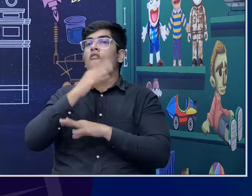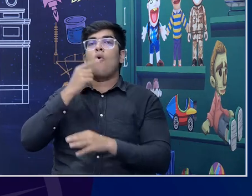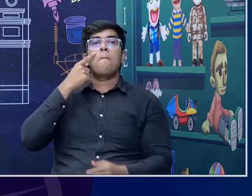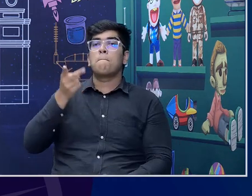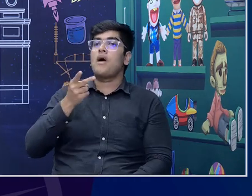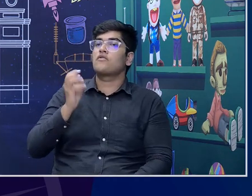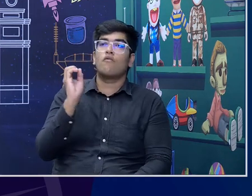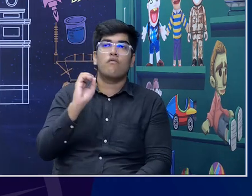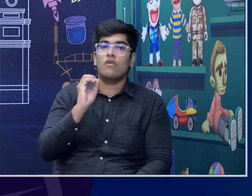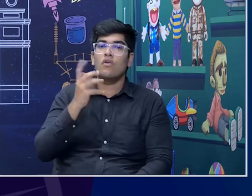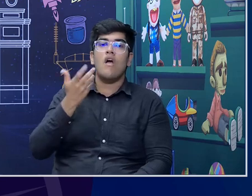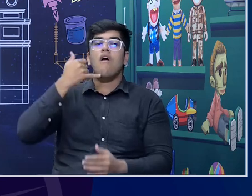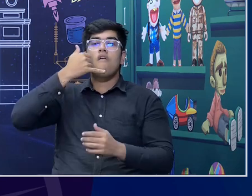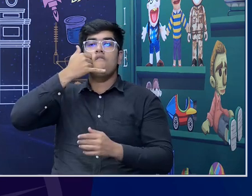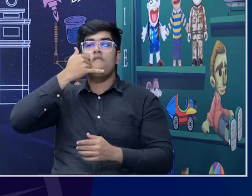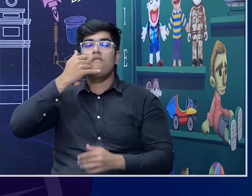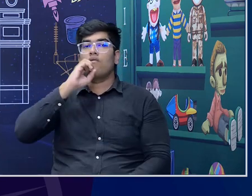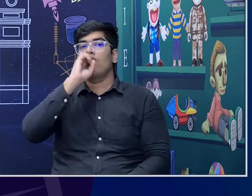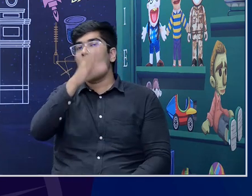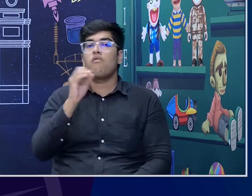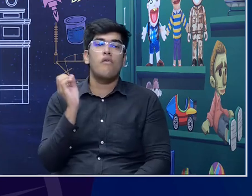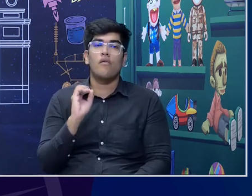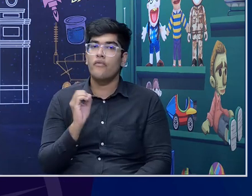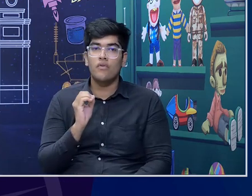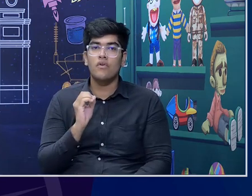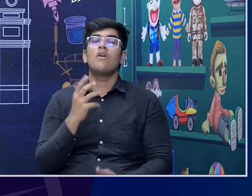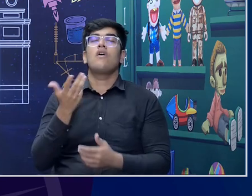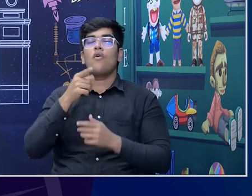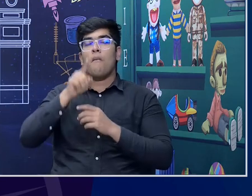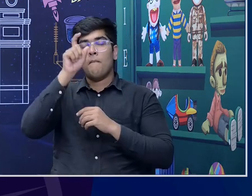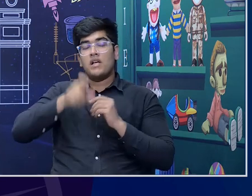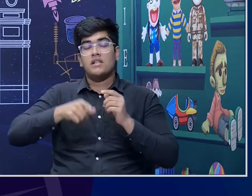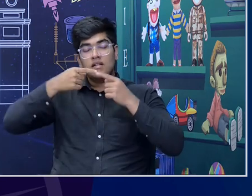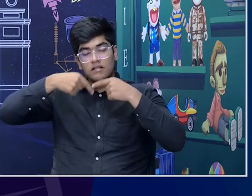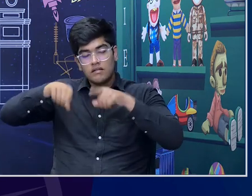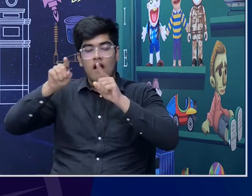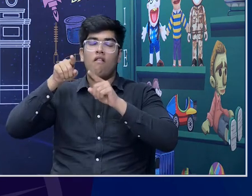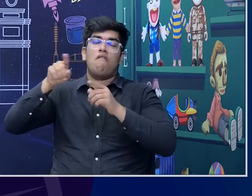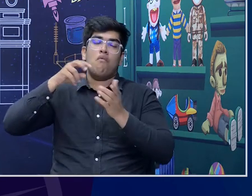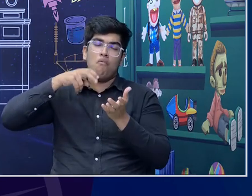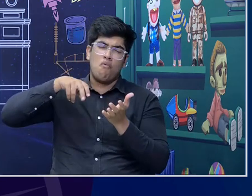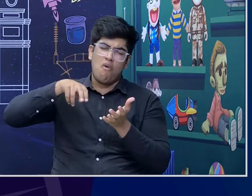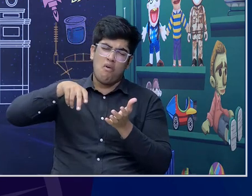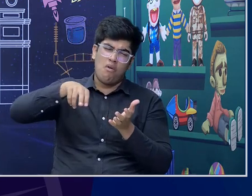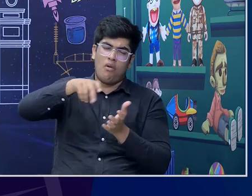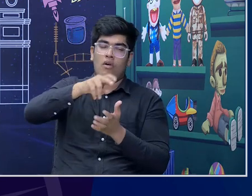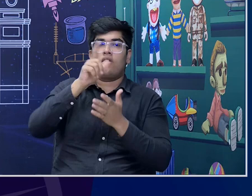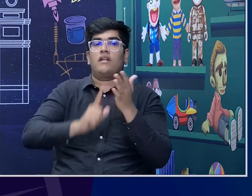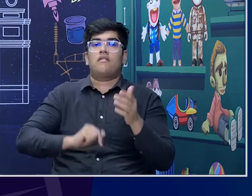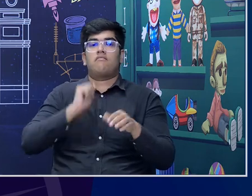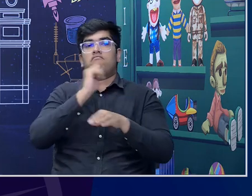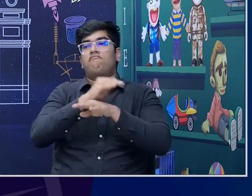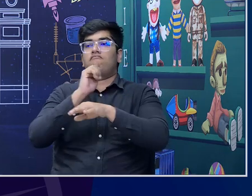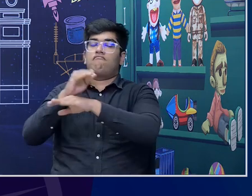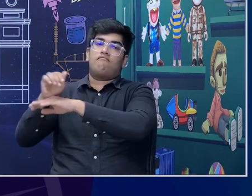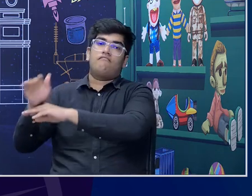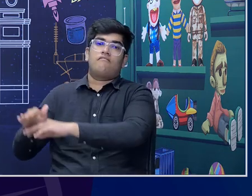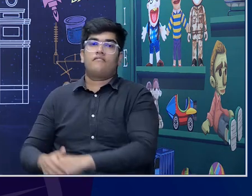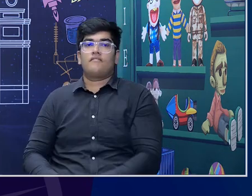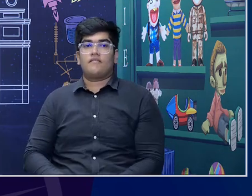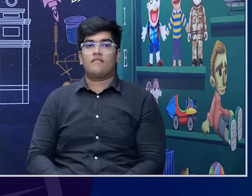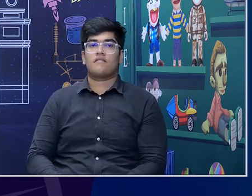दूर दूर तक जाना होता था, और इस तरीके से वो अपनी सारी मुश्किलों उनको देखते हुए भी लेकिन उनके मन में